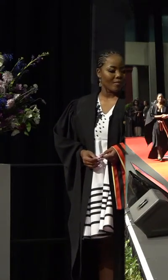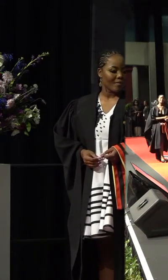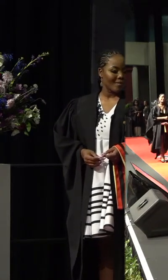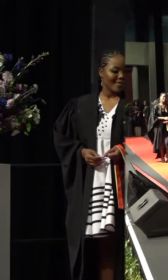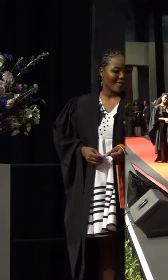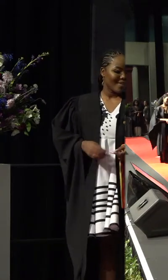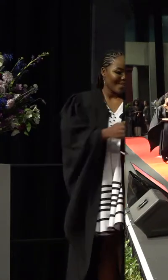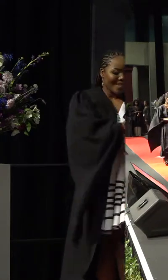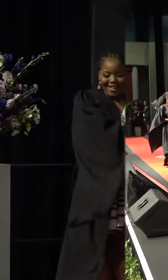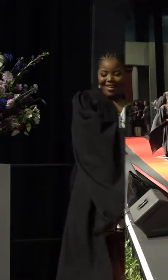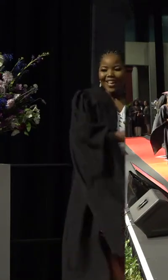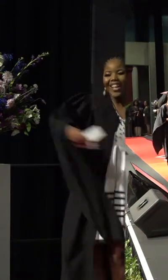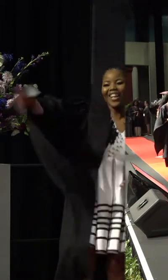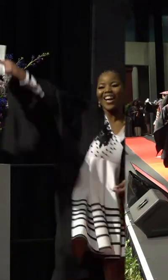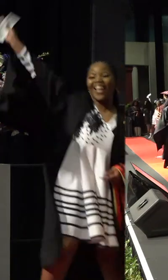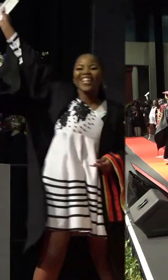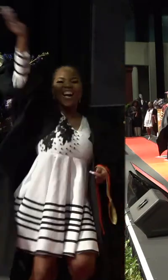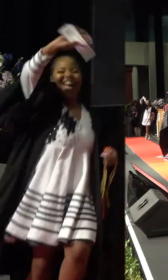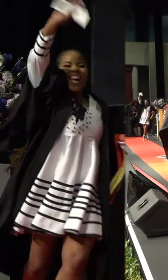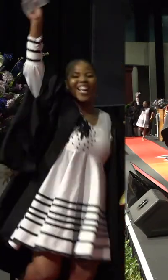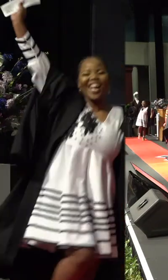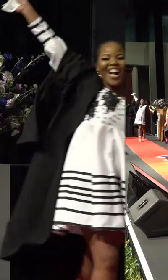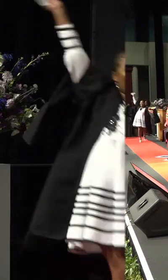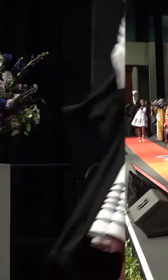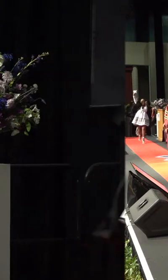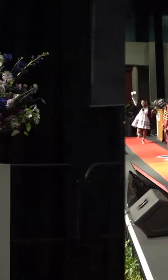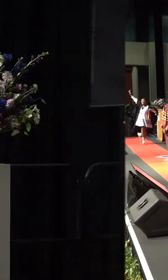Sinenhlahla Mdlaka.